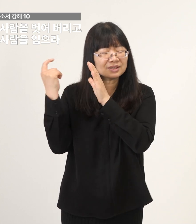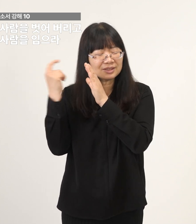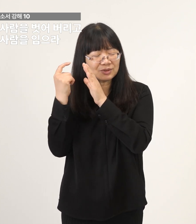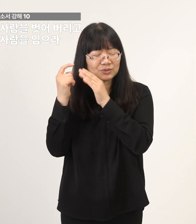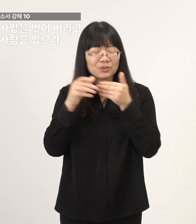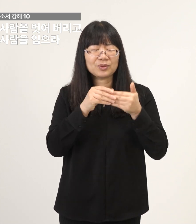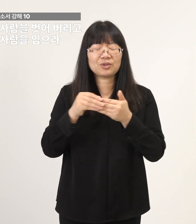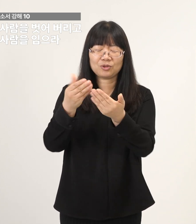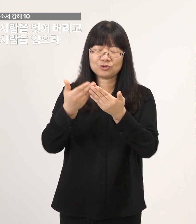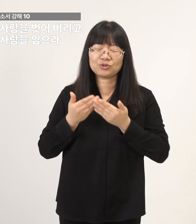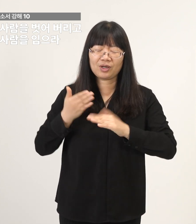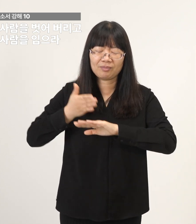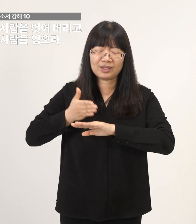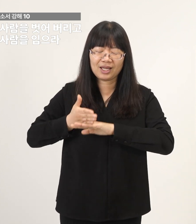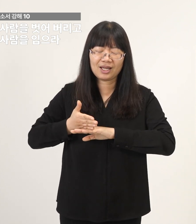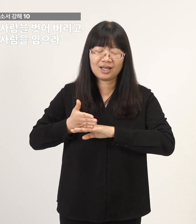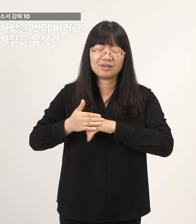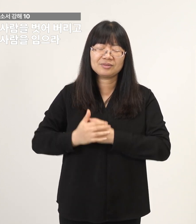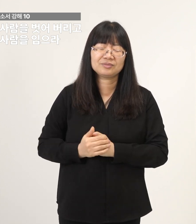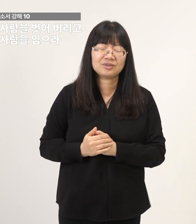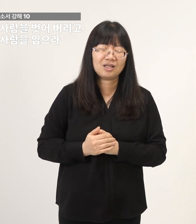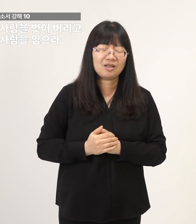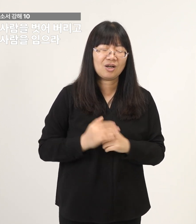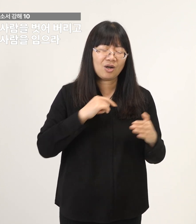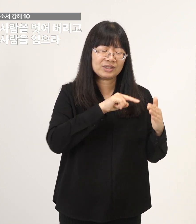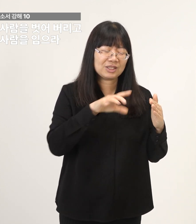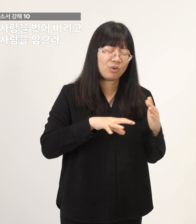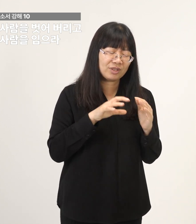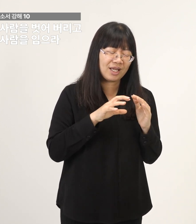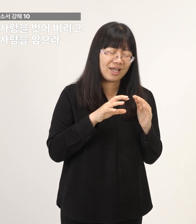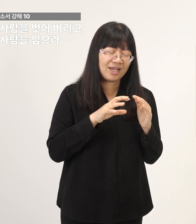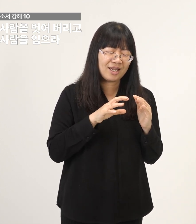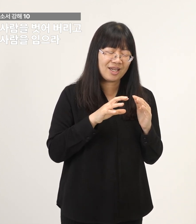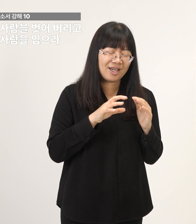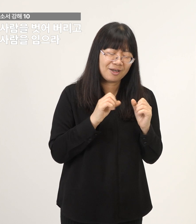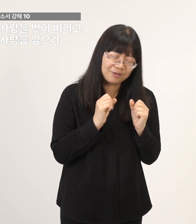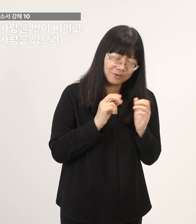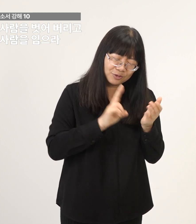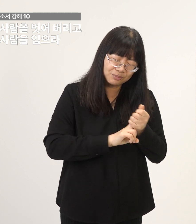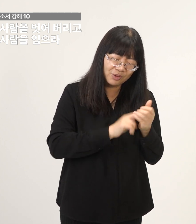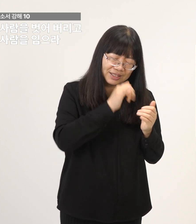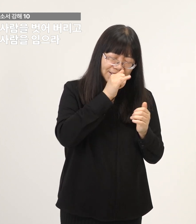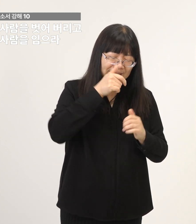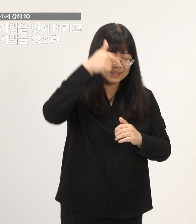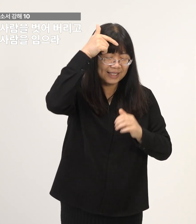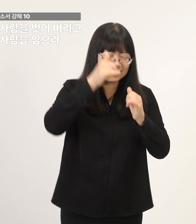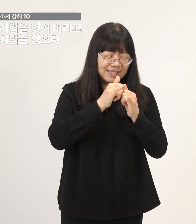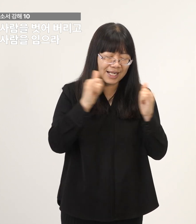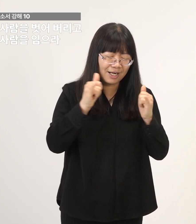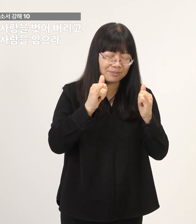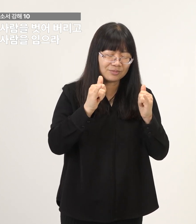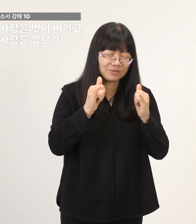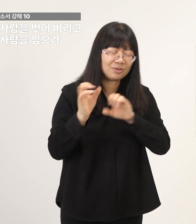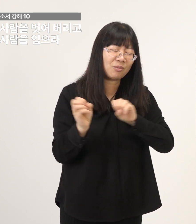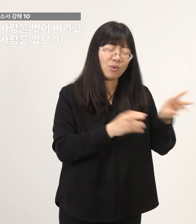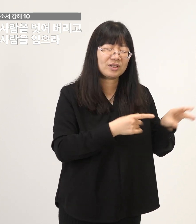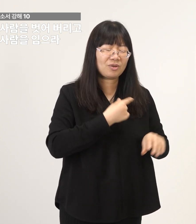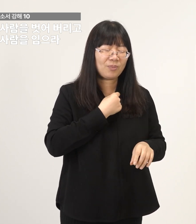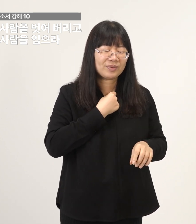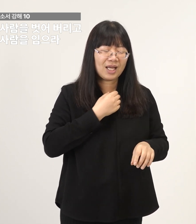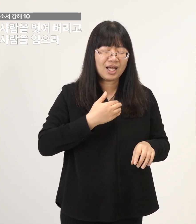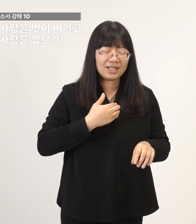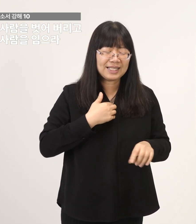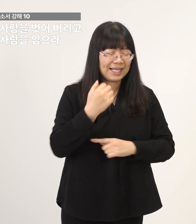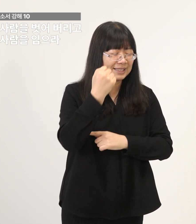감사합니다. 오늘도 우리의 속에 웅크리고 있는 옛사람을 떨쳐내버리기를 원합니다. 내 힘으로